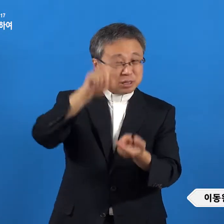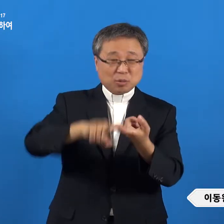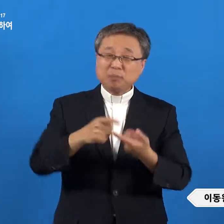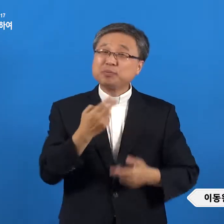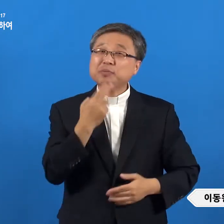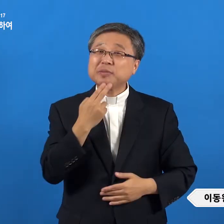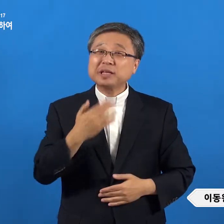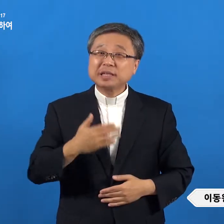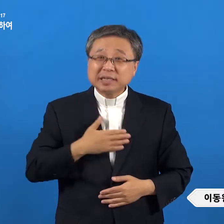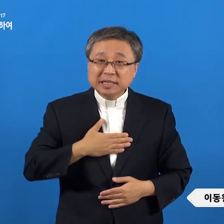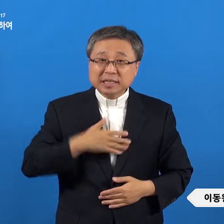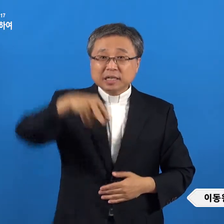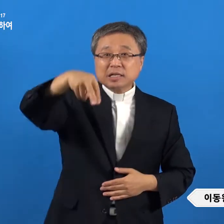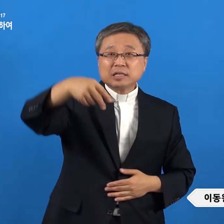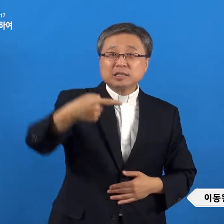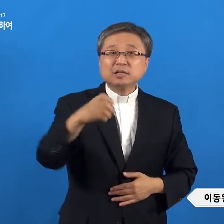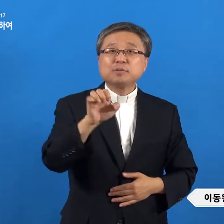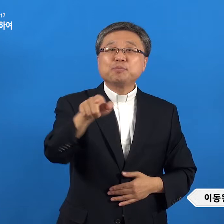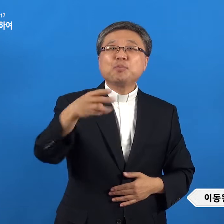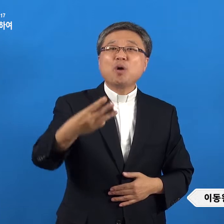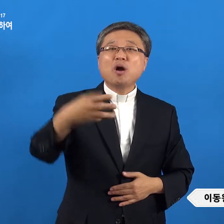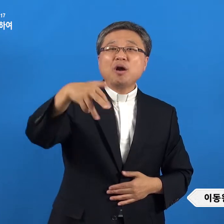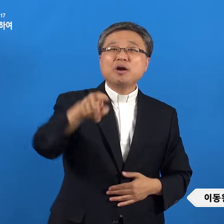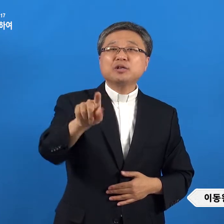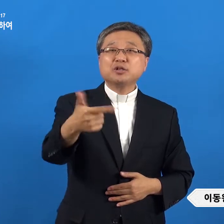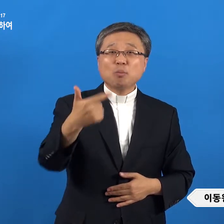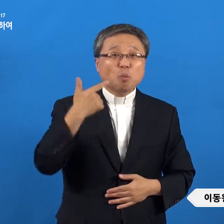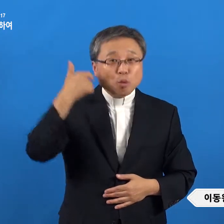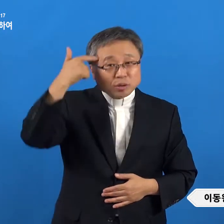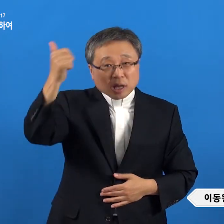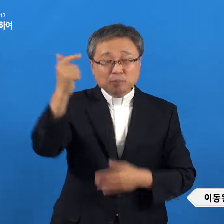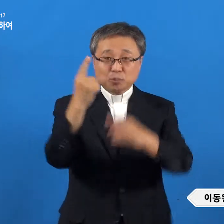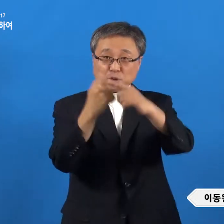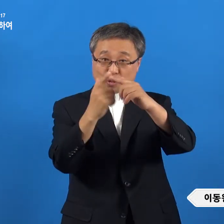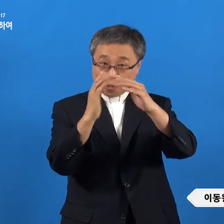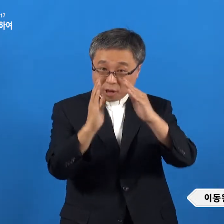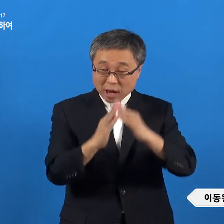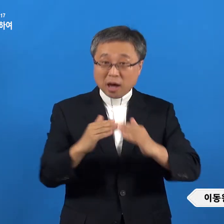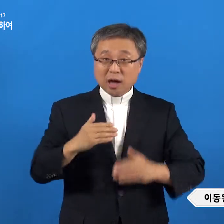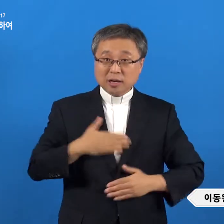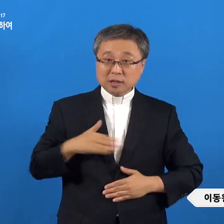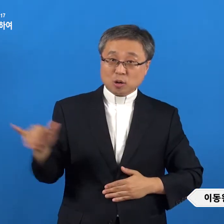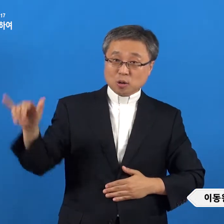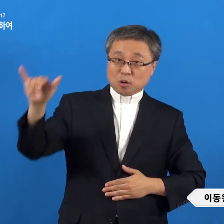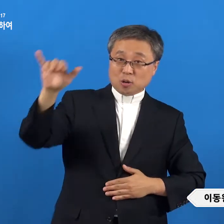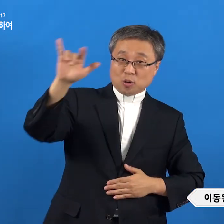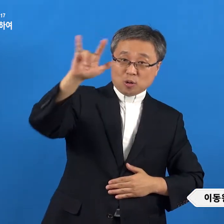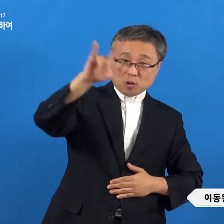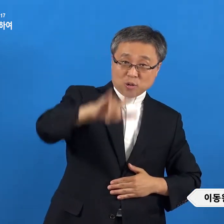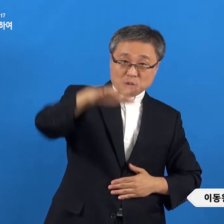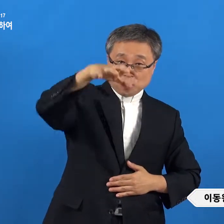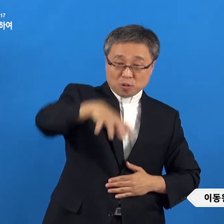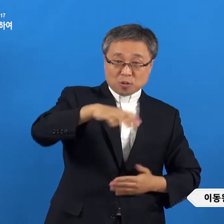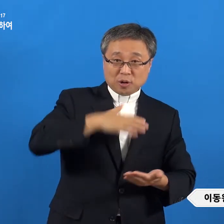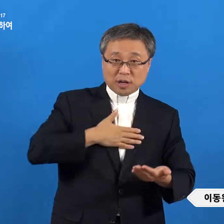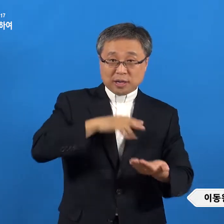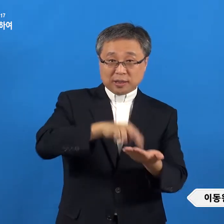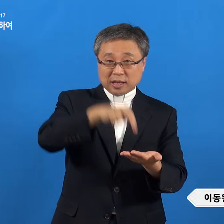스폴전 목사님이 목회하던 교회, 어떤 교회일까? 그래서 공항에서 내리자마자 택시를 잡아 탔습니다. 스폴전 교회